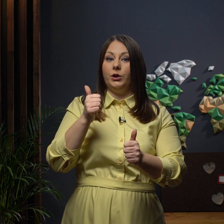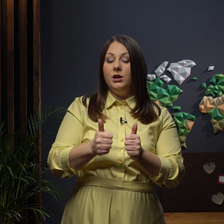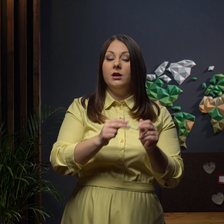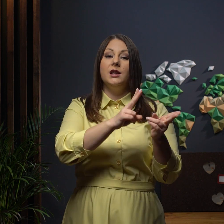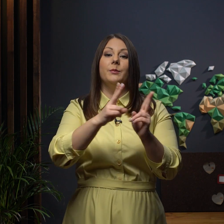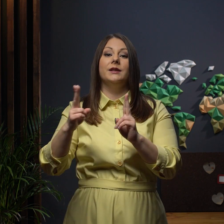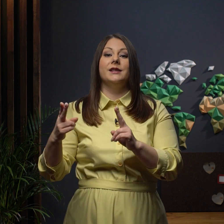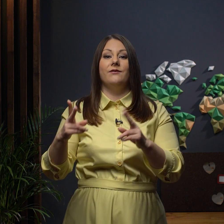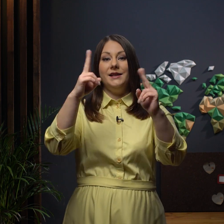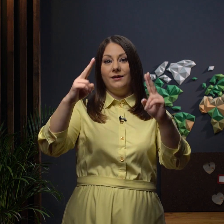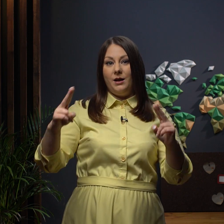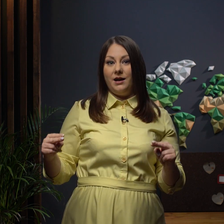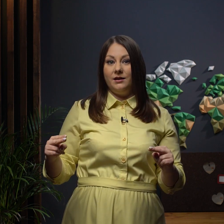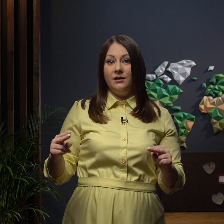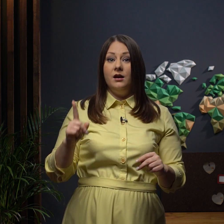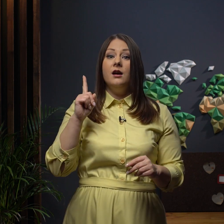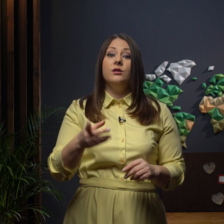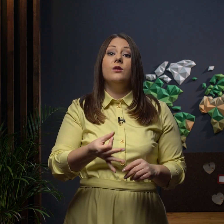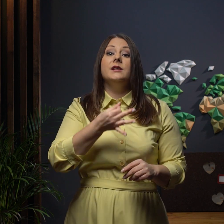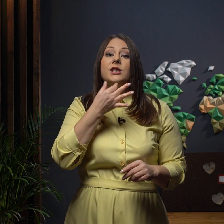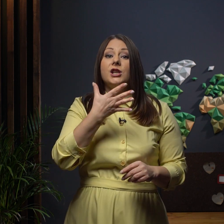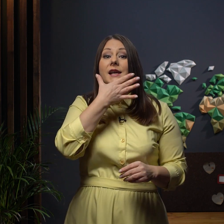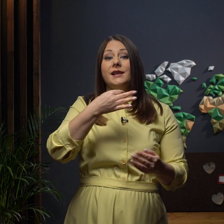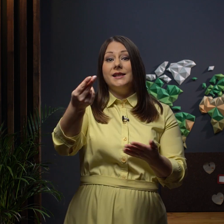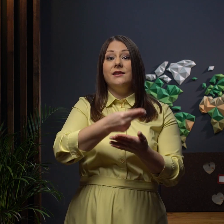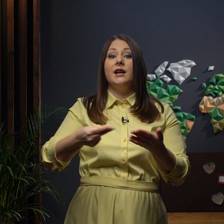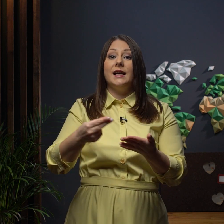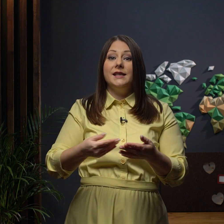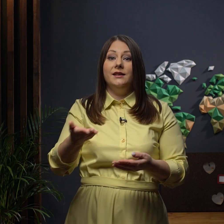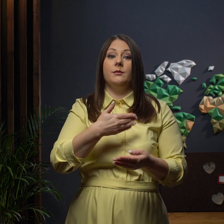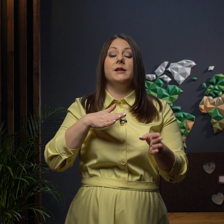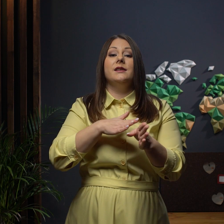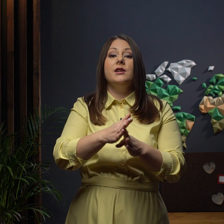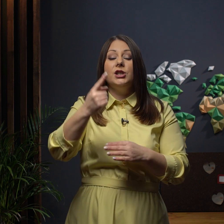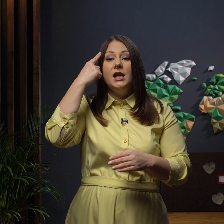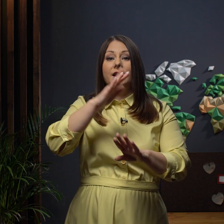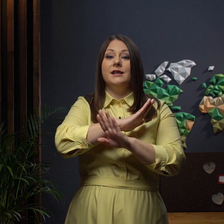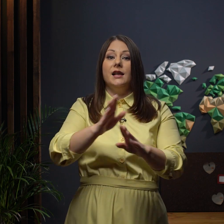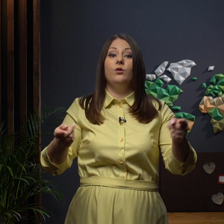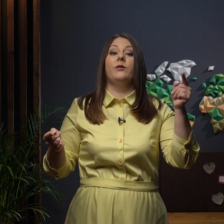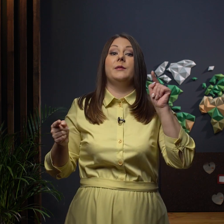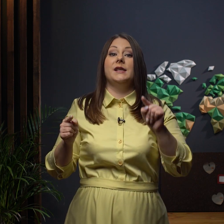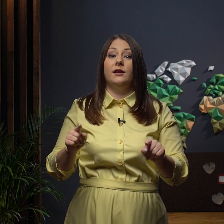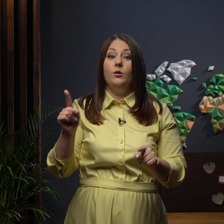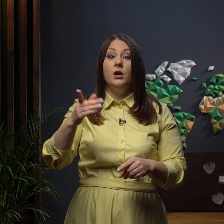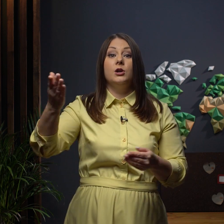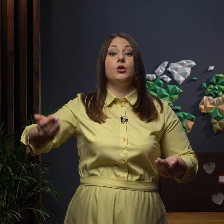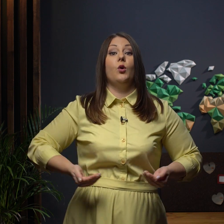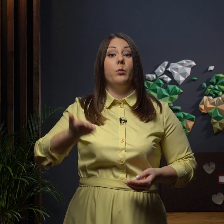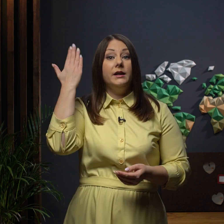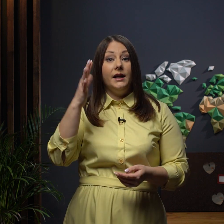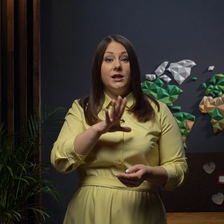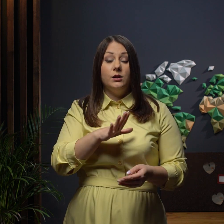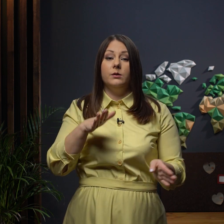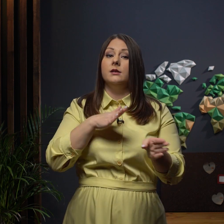рыцарских турнирах и потанцевать на балах. Но, восхищаясь красивой картинкой, мы совершенно не задумываемся о том,